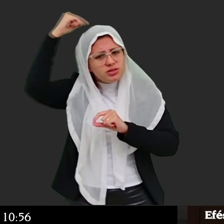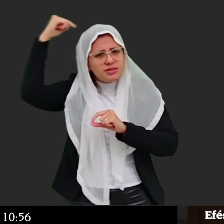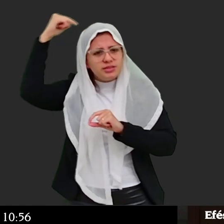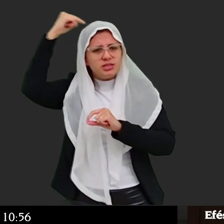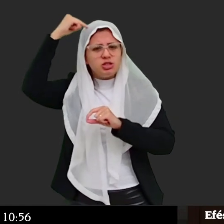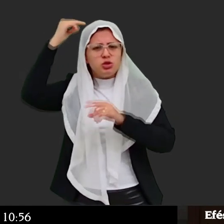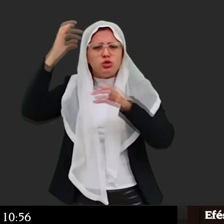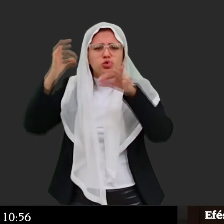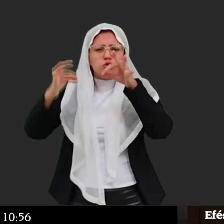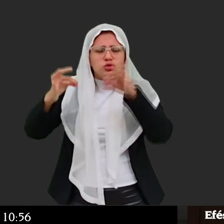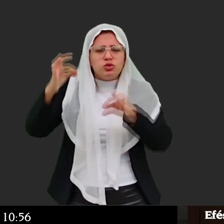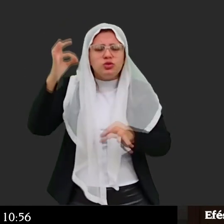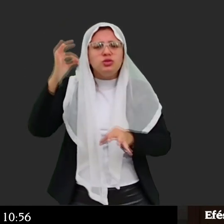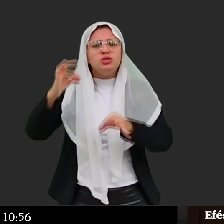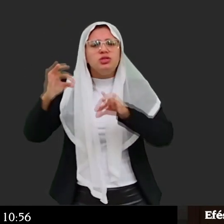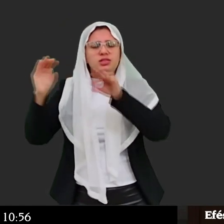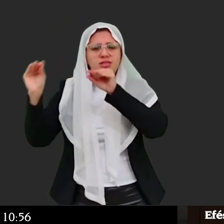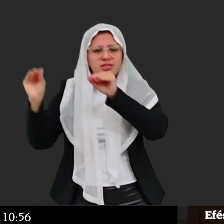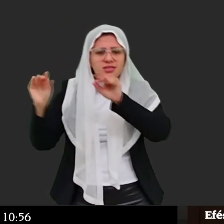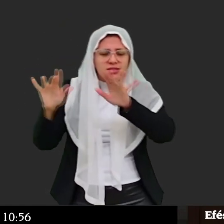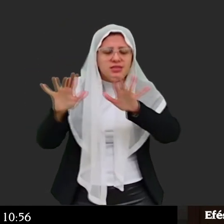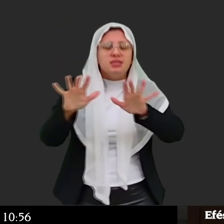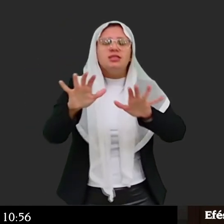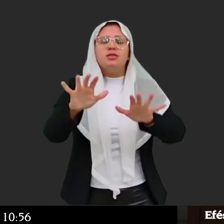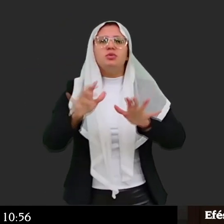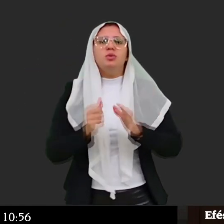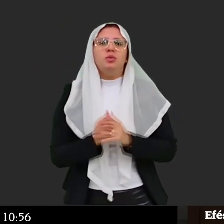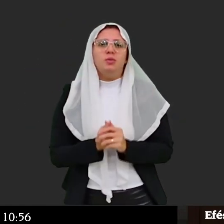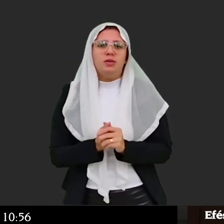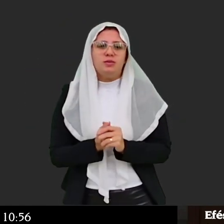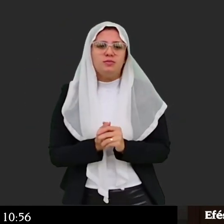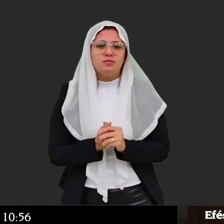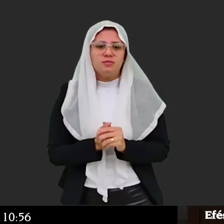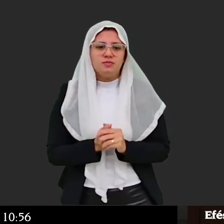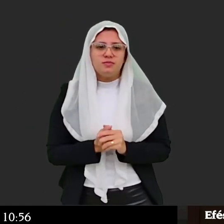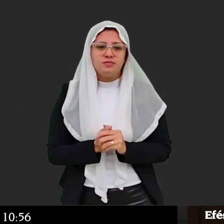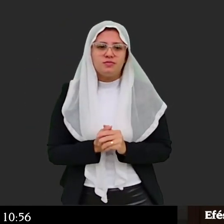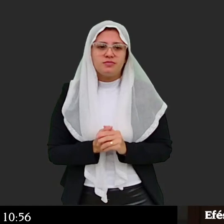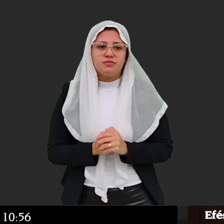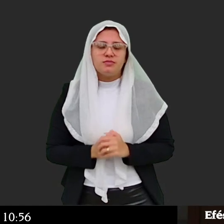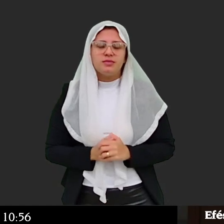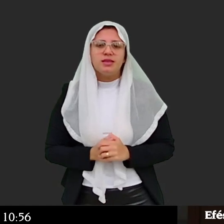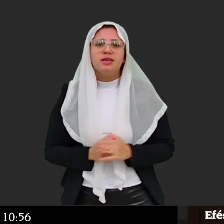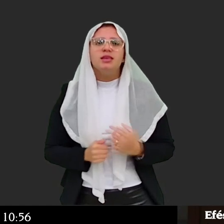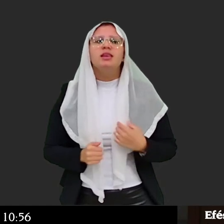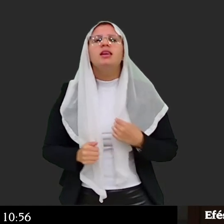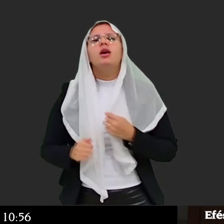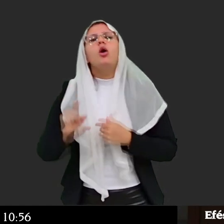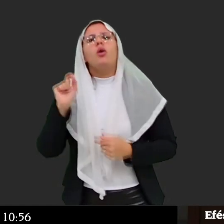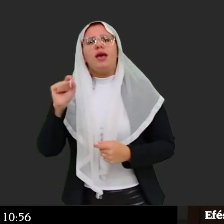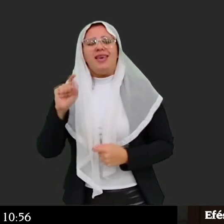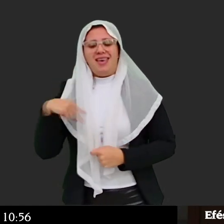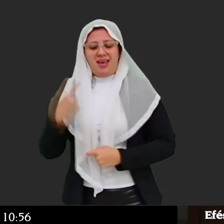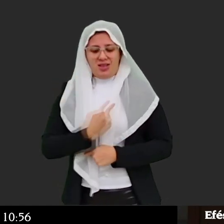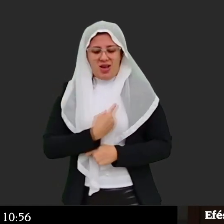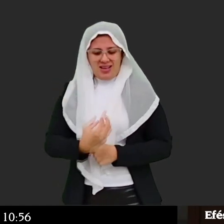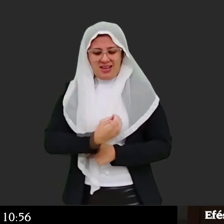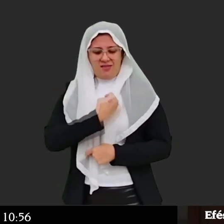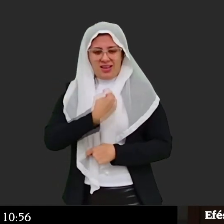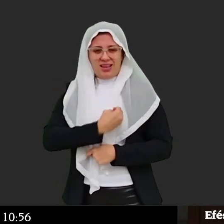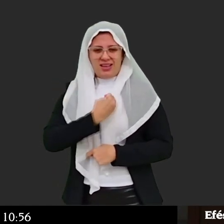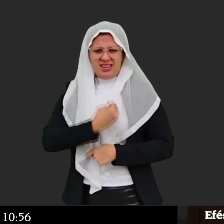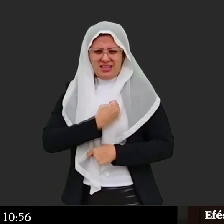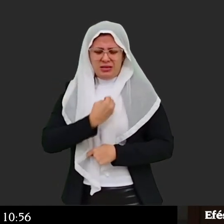Então, faz recomendações para a manutenção da nossa dignidade, deixar